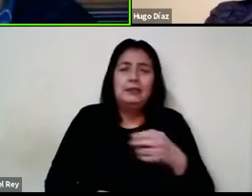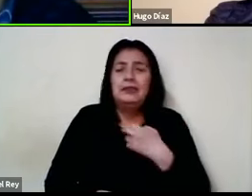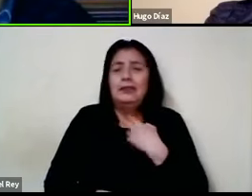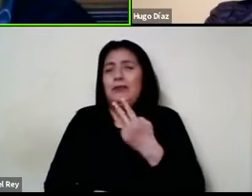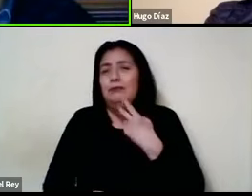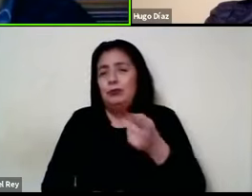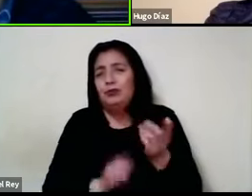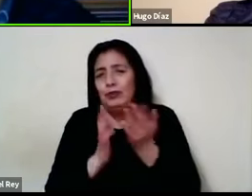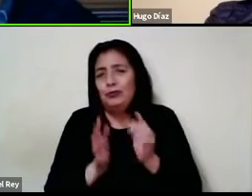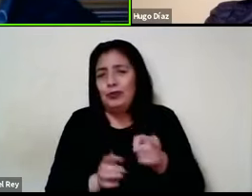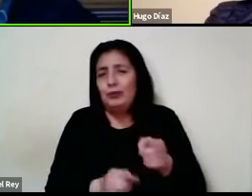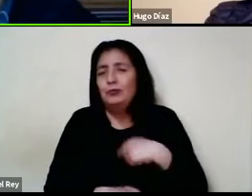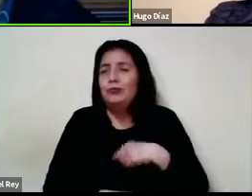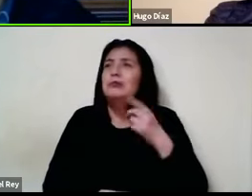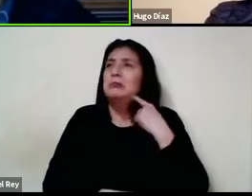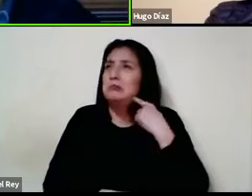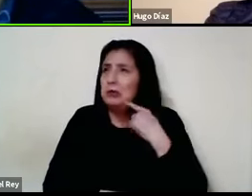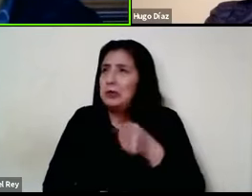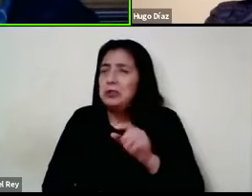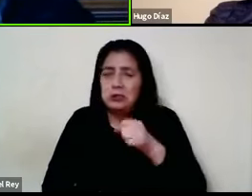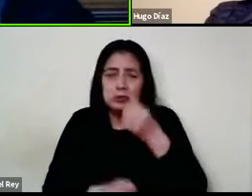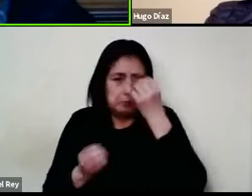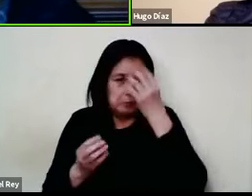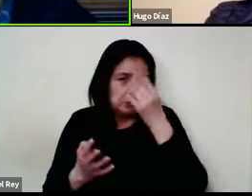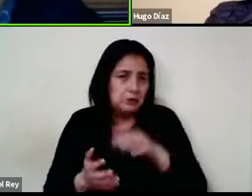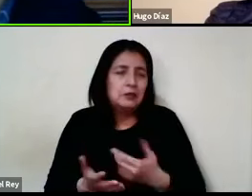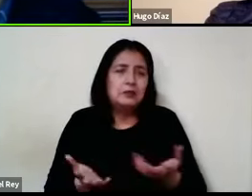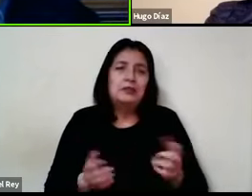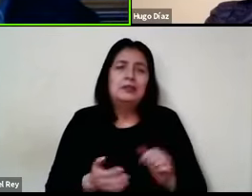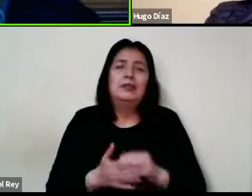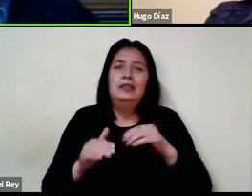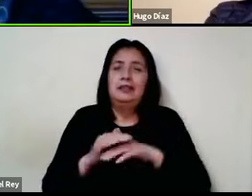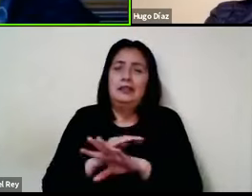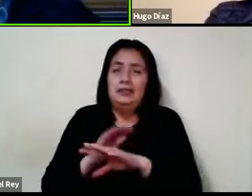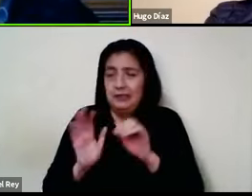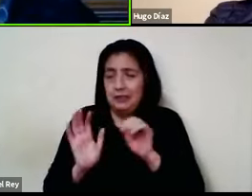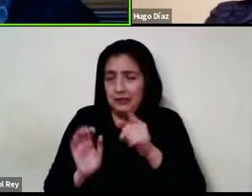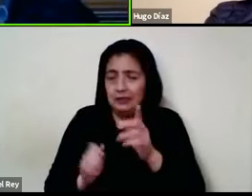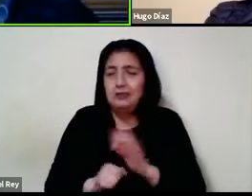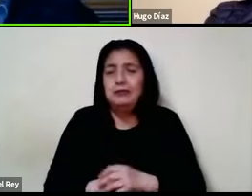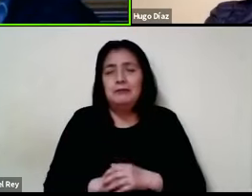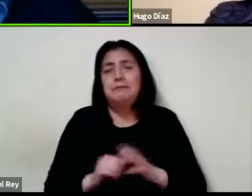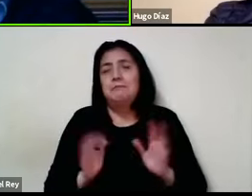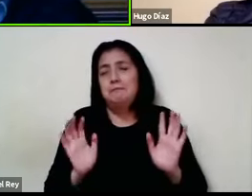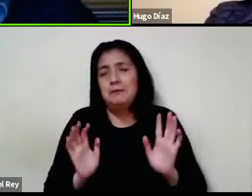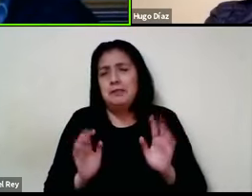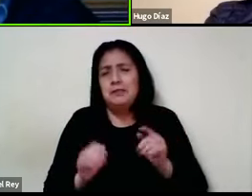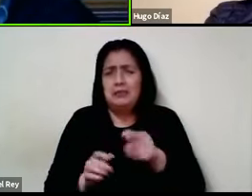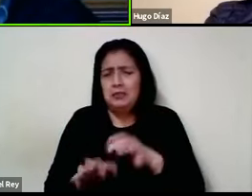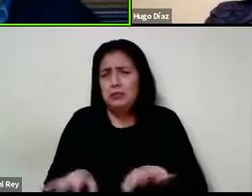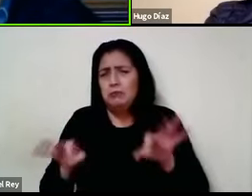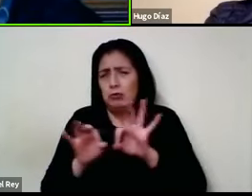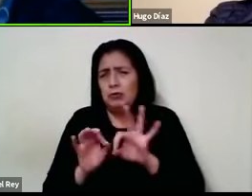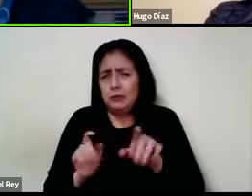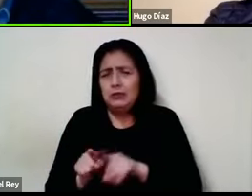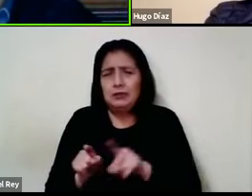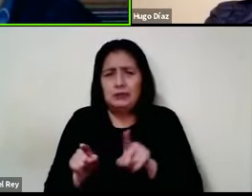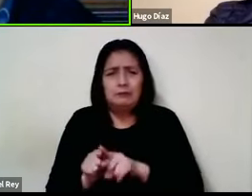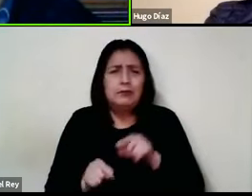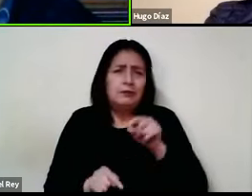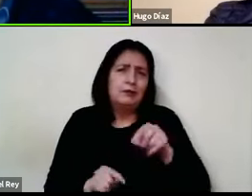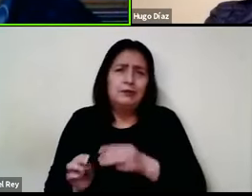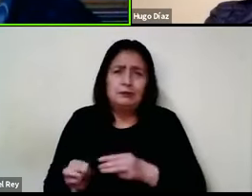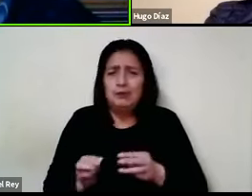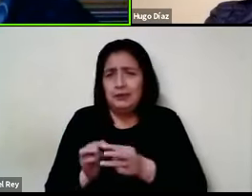propios alumnos la reconoce y cumple órdenes de input-output, ¿no? De entrada-salida. Y eso es importante también bajo esta